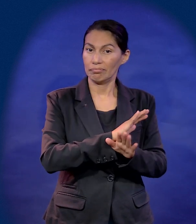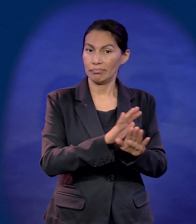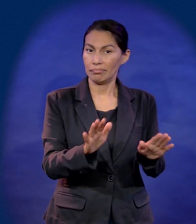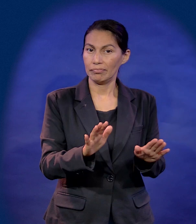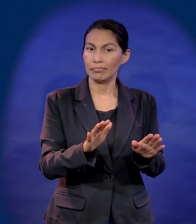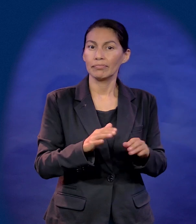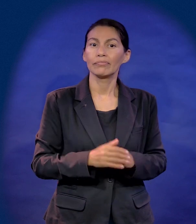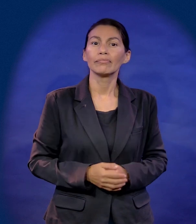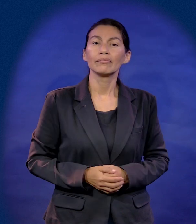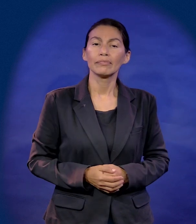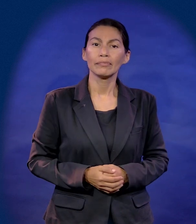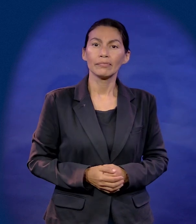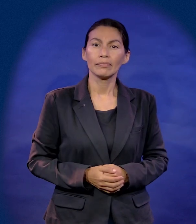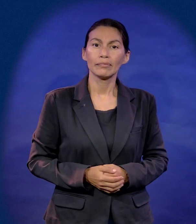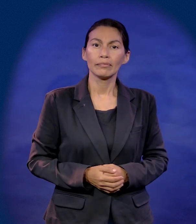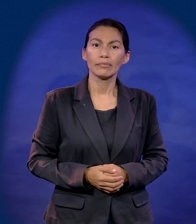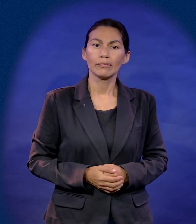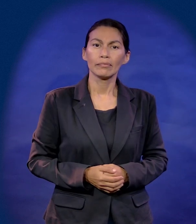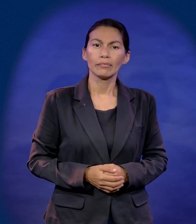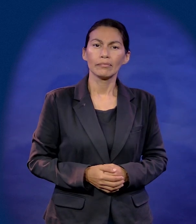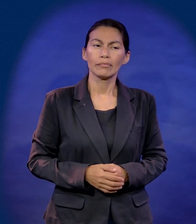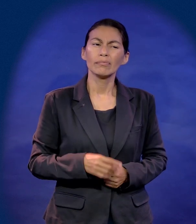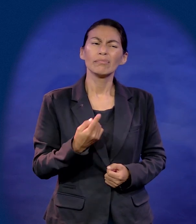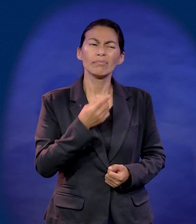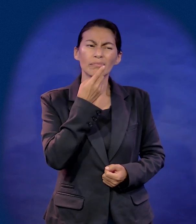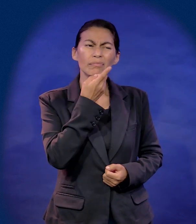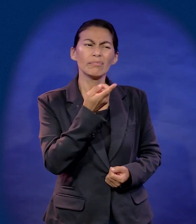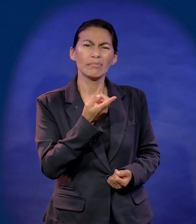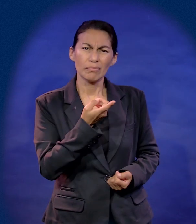Y no tienes nada más que decir.